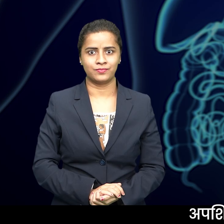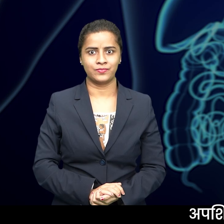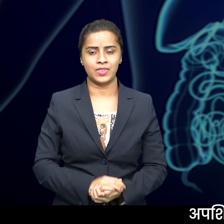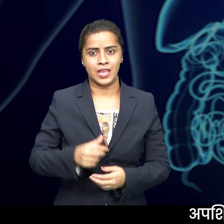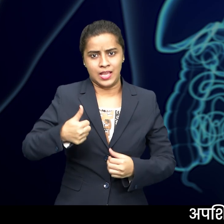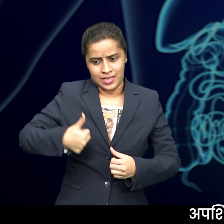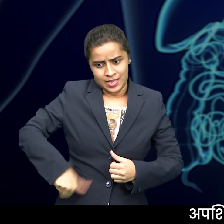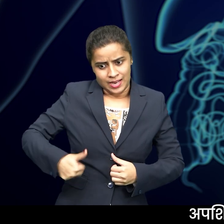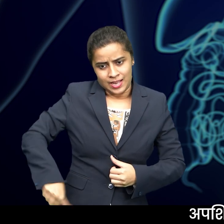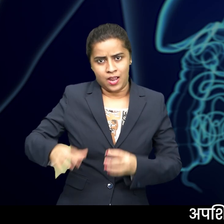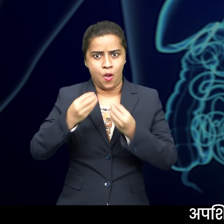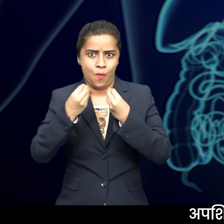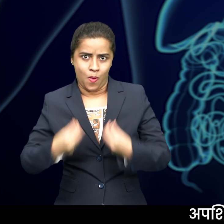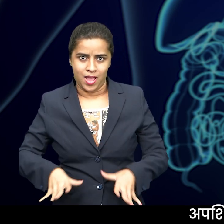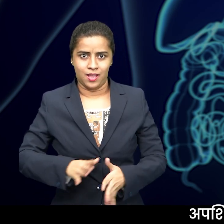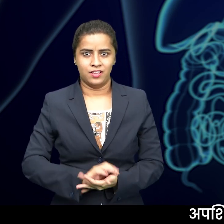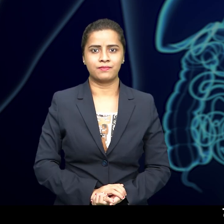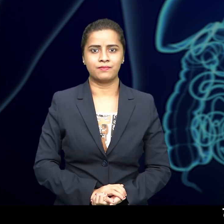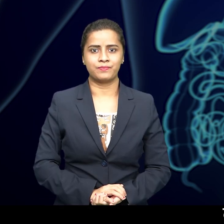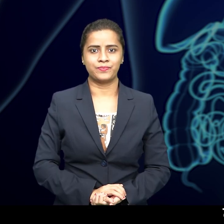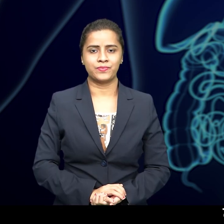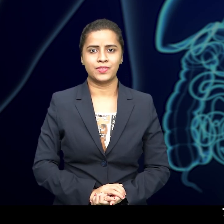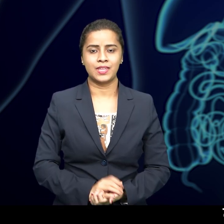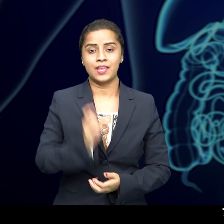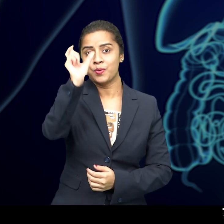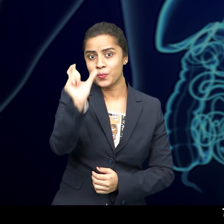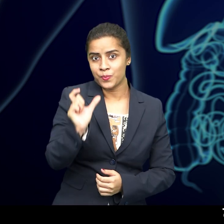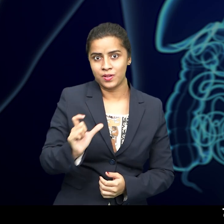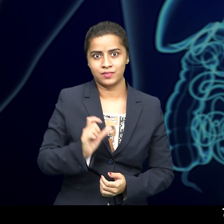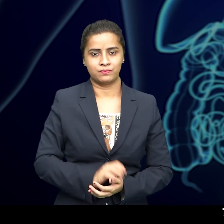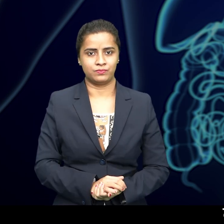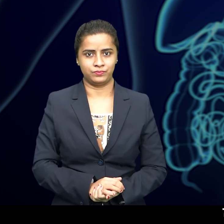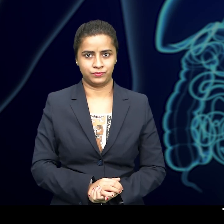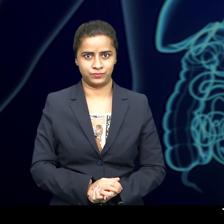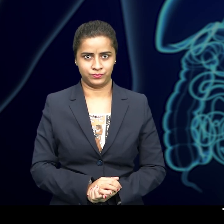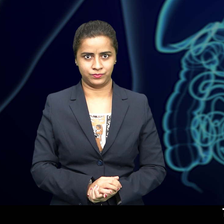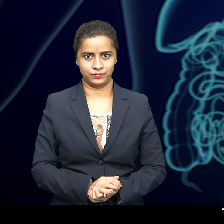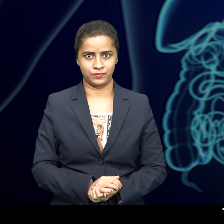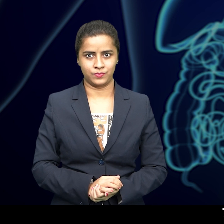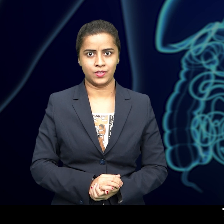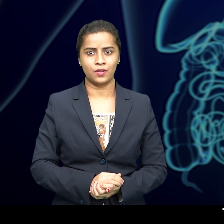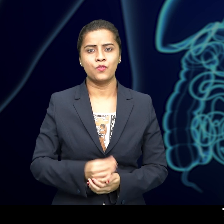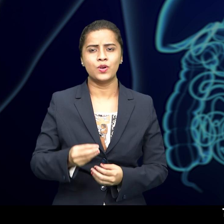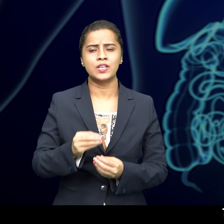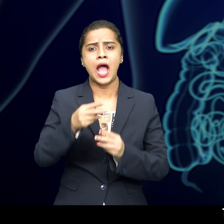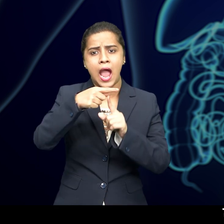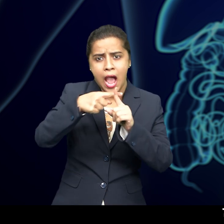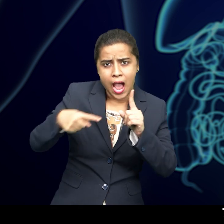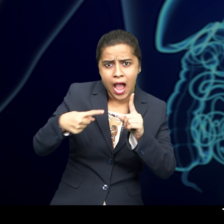अपशिष्ट का निष्कासन। मुख्य शब्द। खाद्य